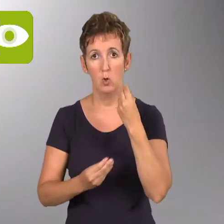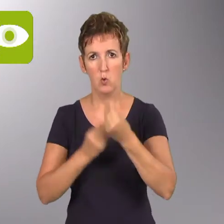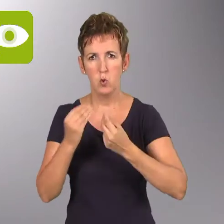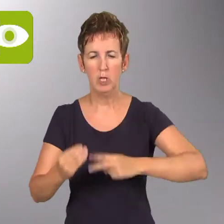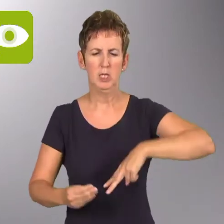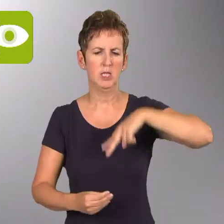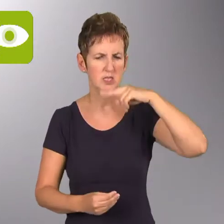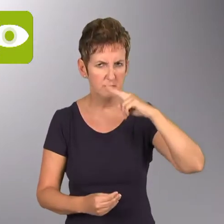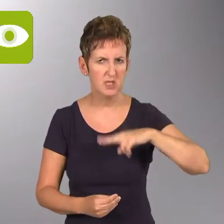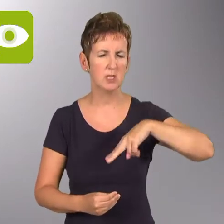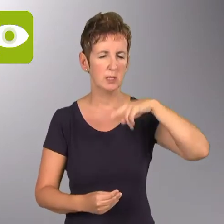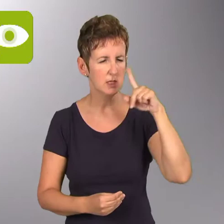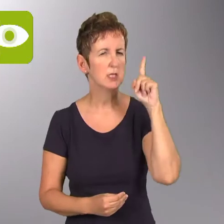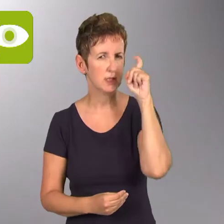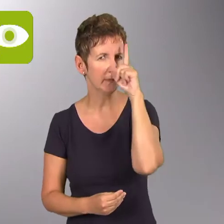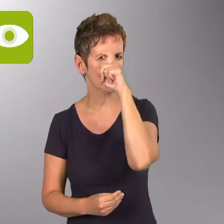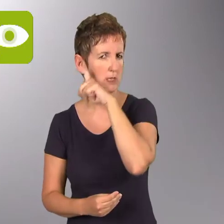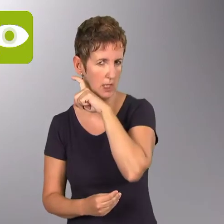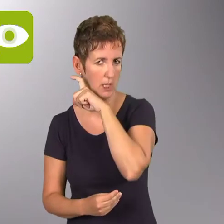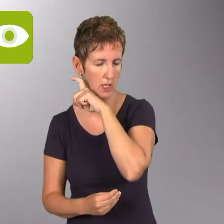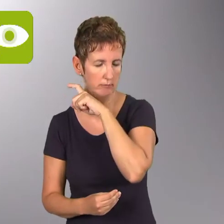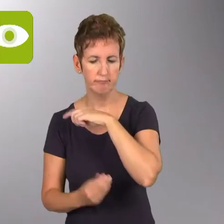Vertige ou difficultés respiratoires.